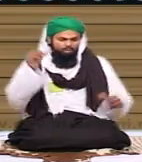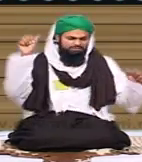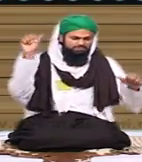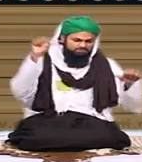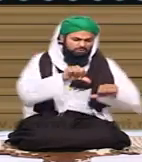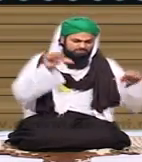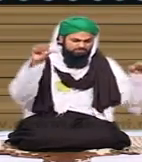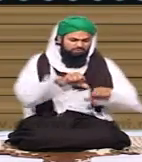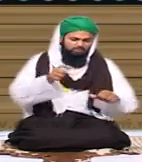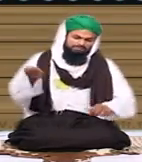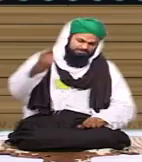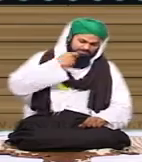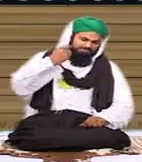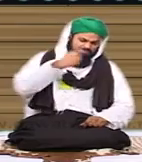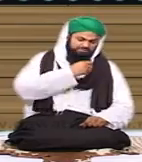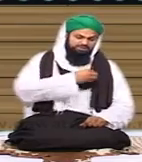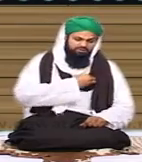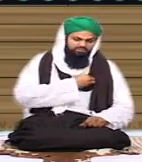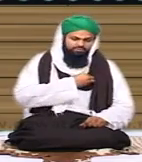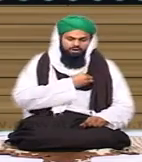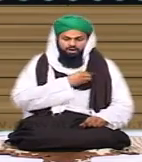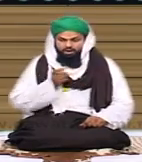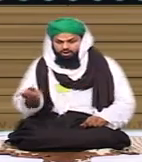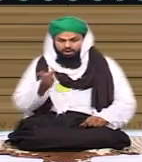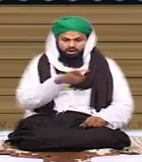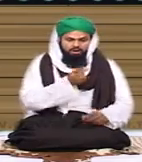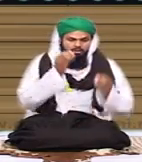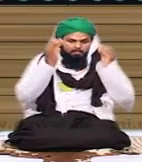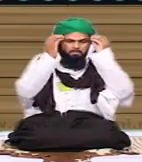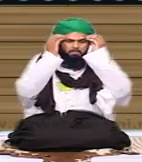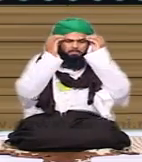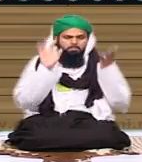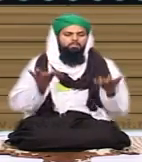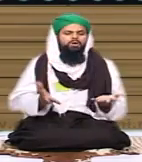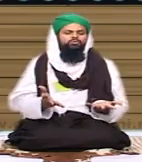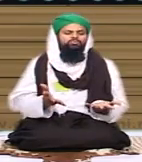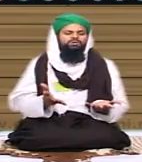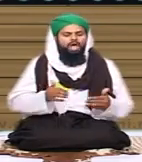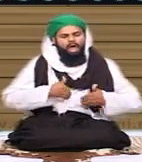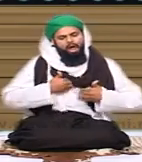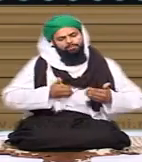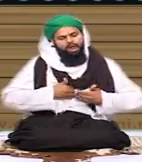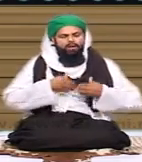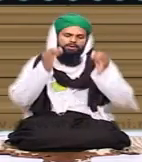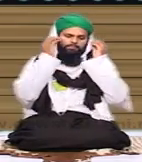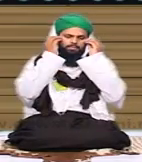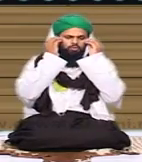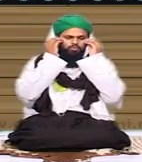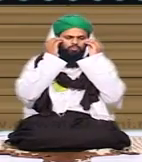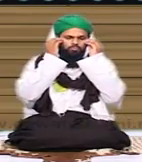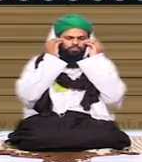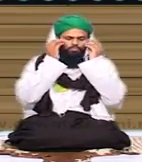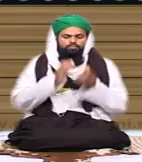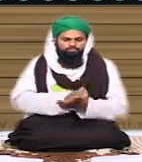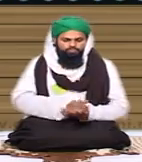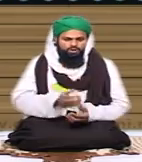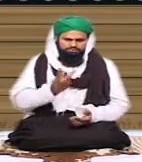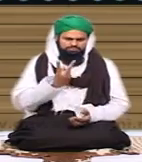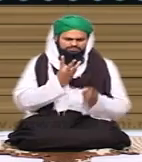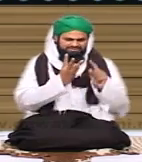है, एक पिट रहा है, दोनों में से किसी को खबर नहीं कि मेरे साथी के साथ क्या होगा, और तीसरा जो करीब बैठा हुआ